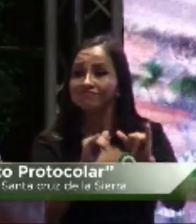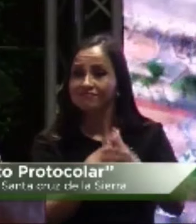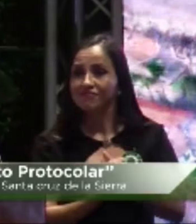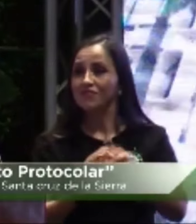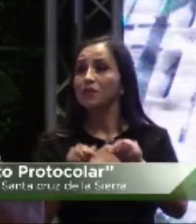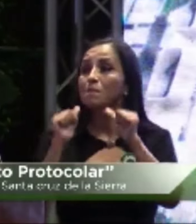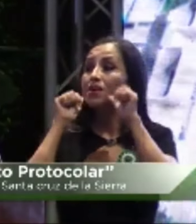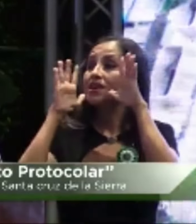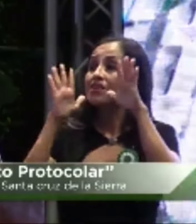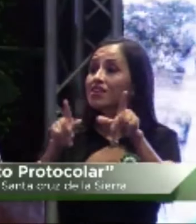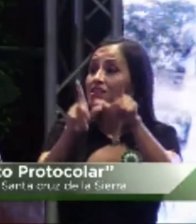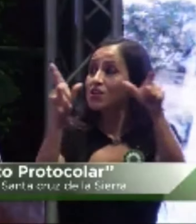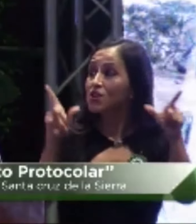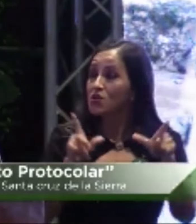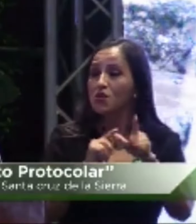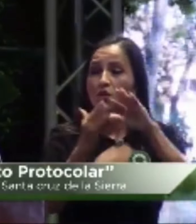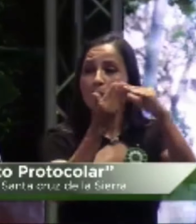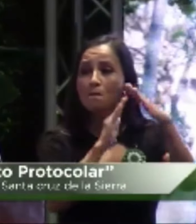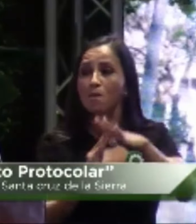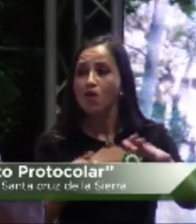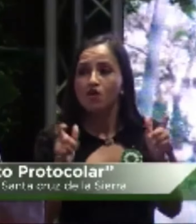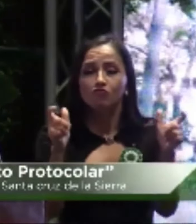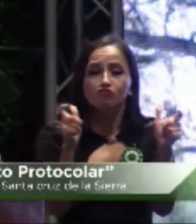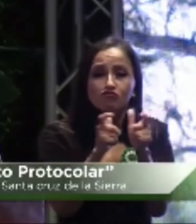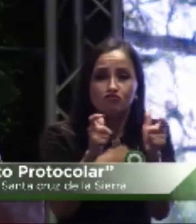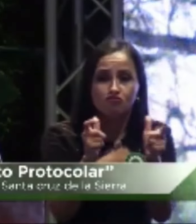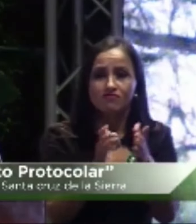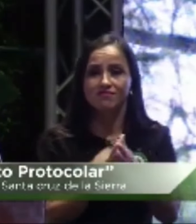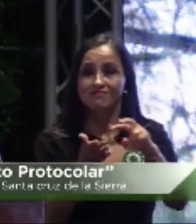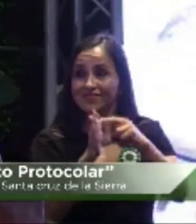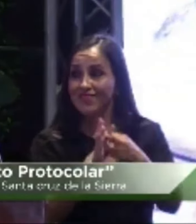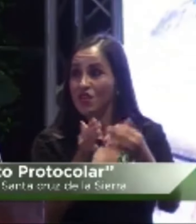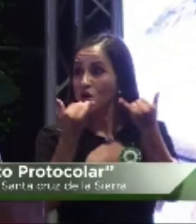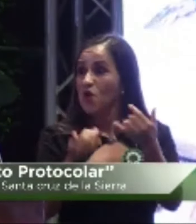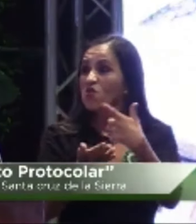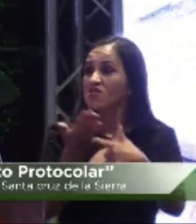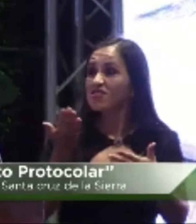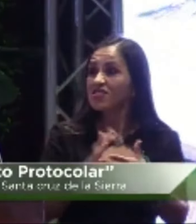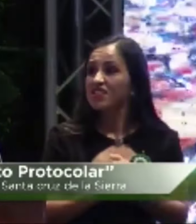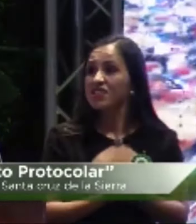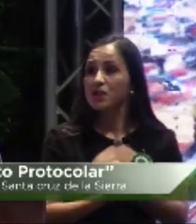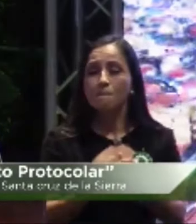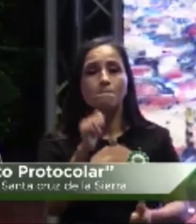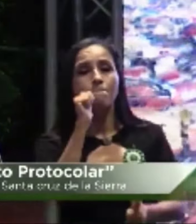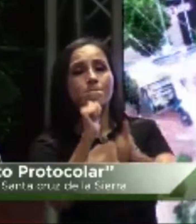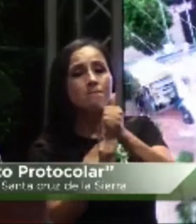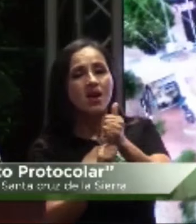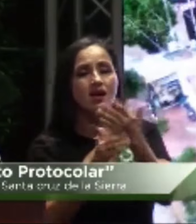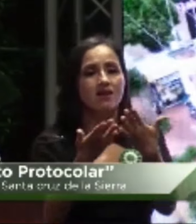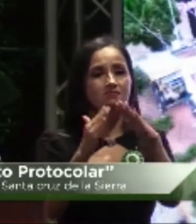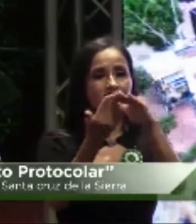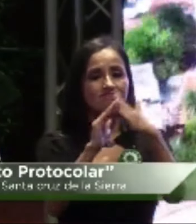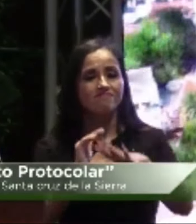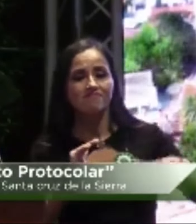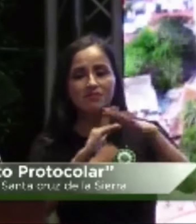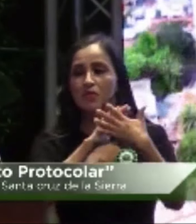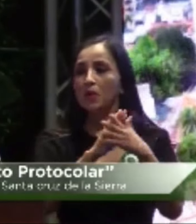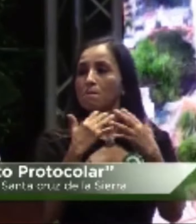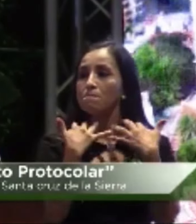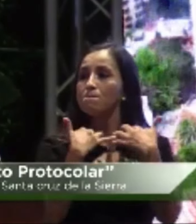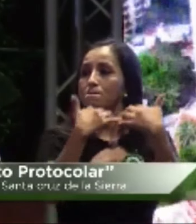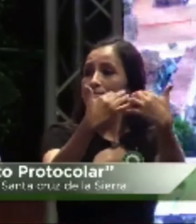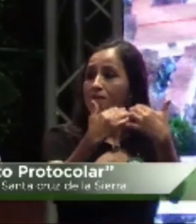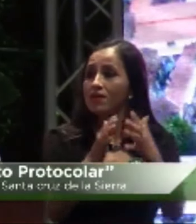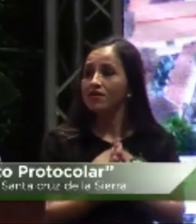tierra bendecida que nació como un pueblo pequeño es hoy la urbe más poblada del país, la que cultiva,